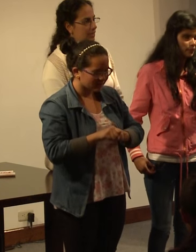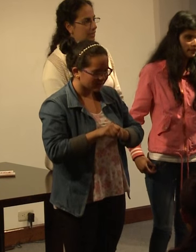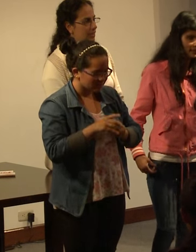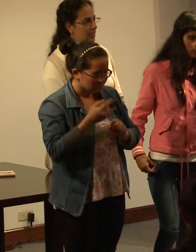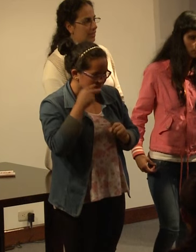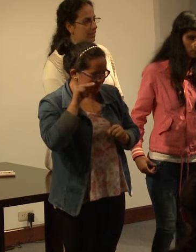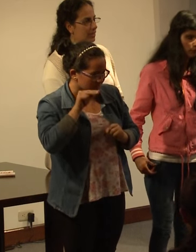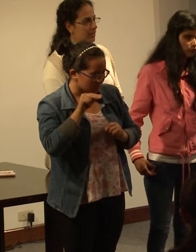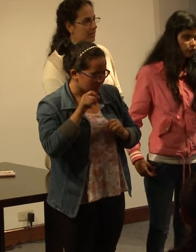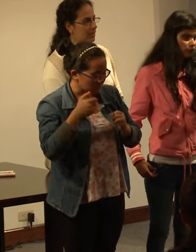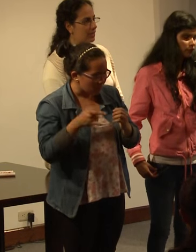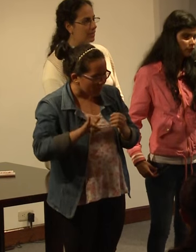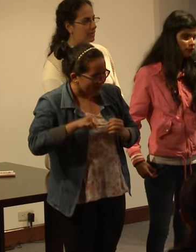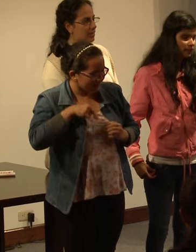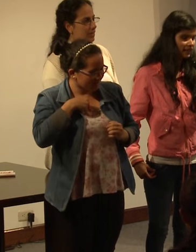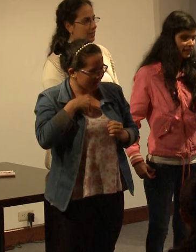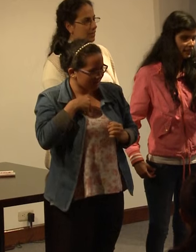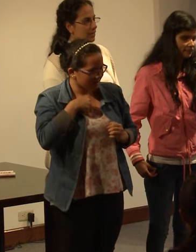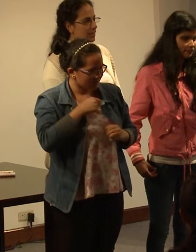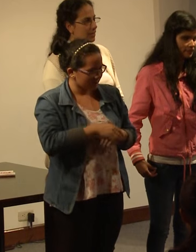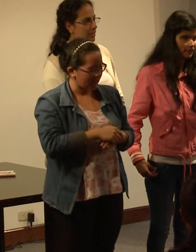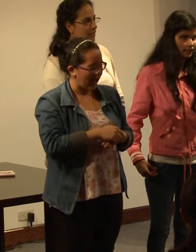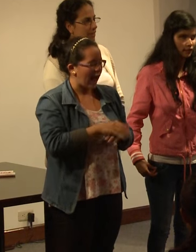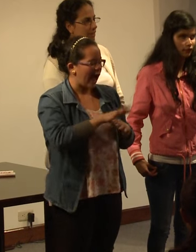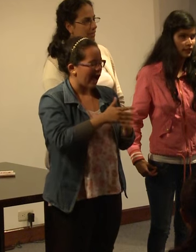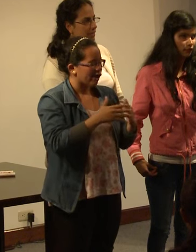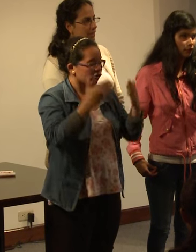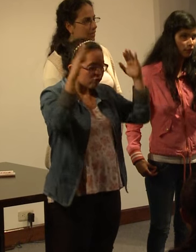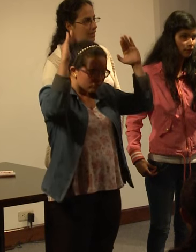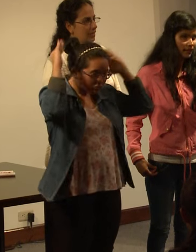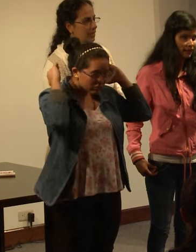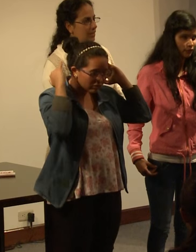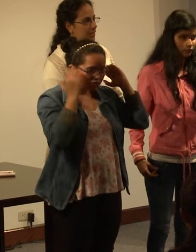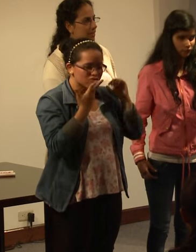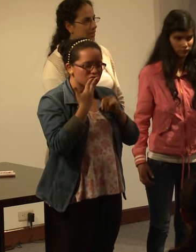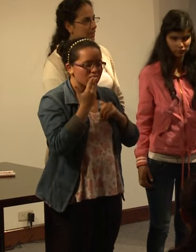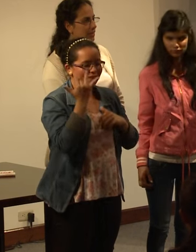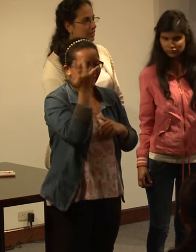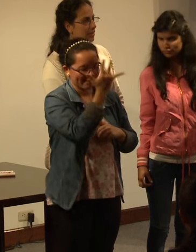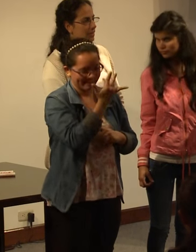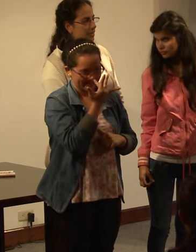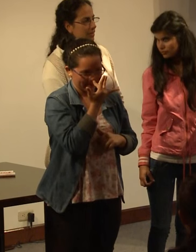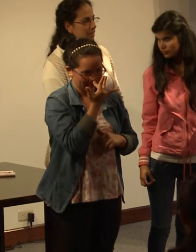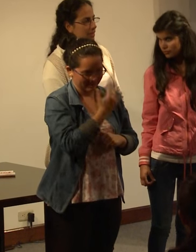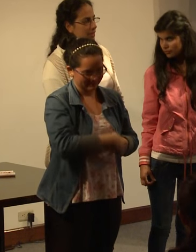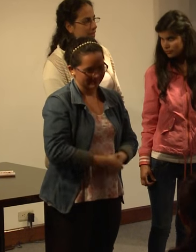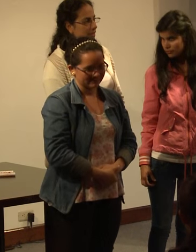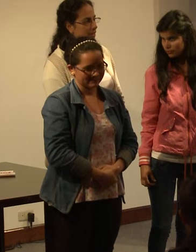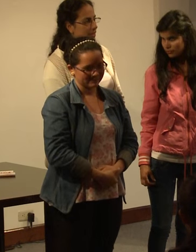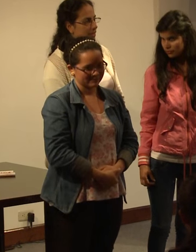Bueno, pues tenía como un fondo de color negro.